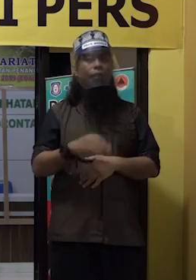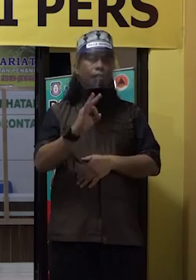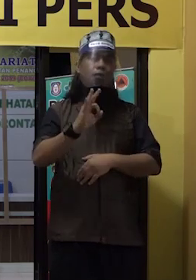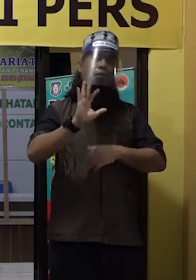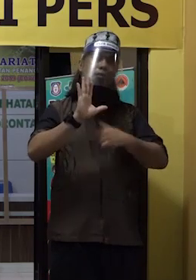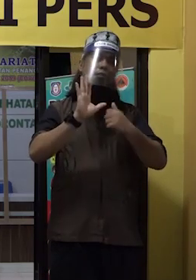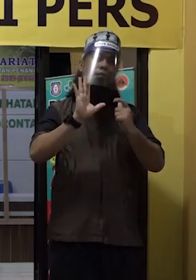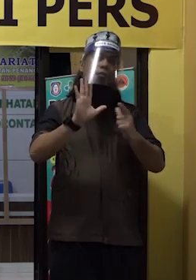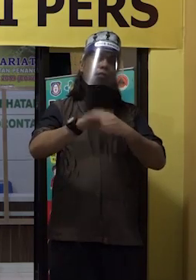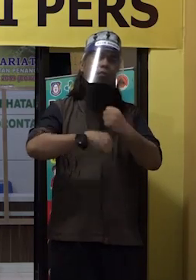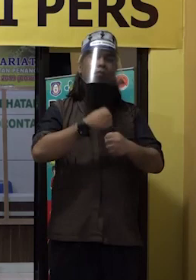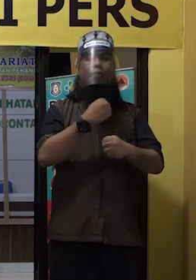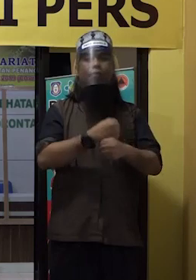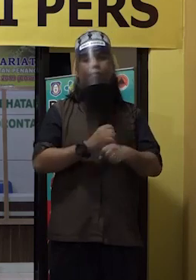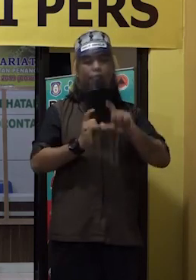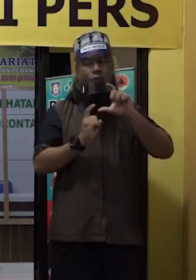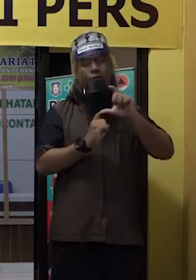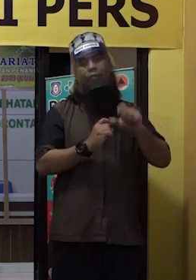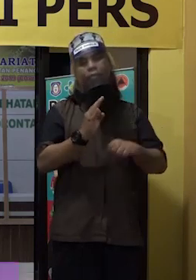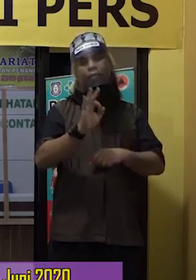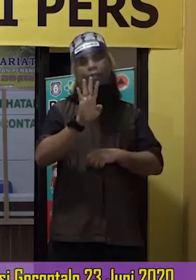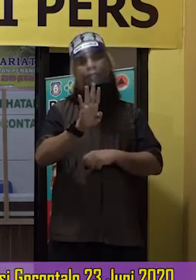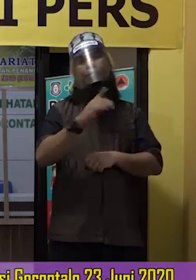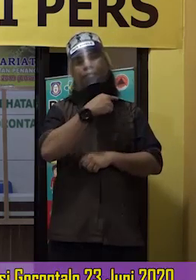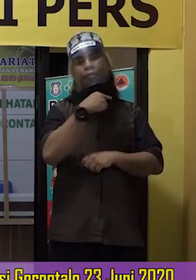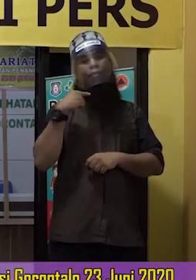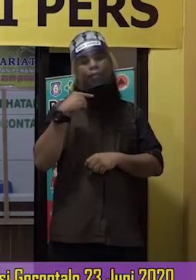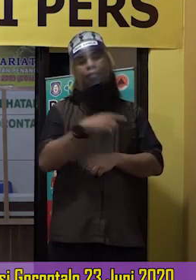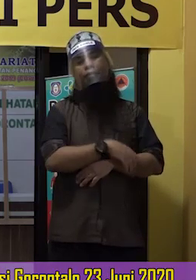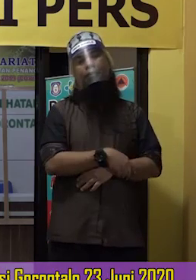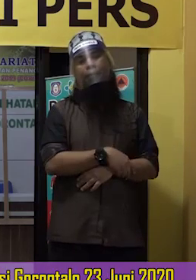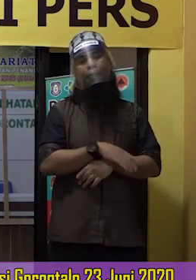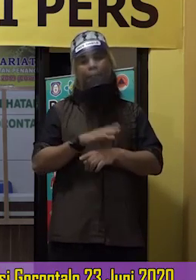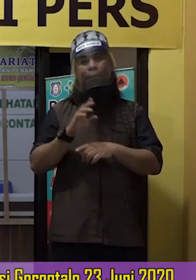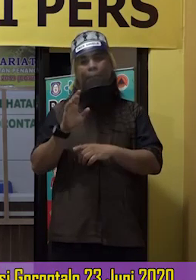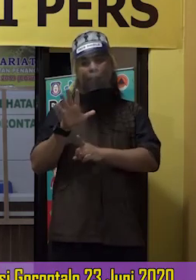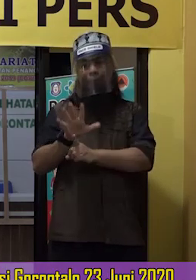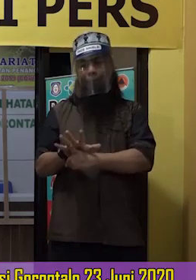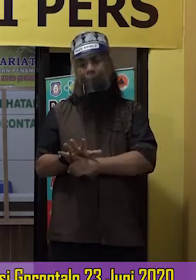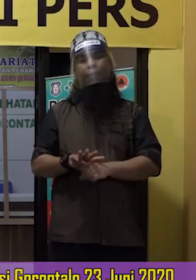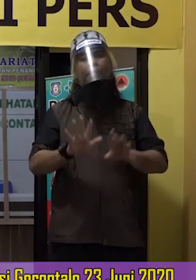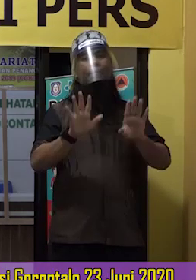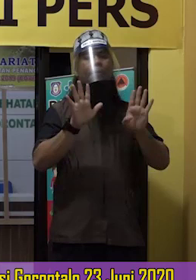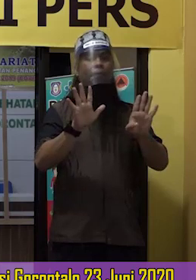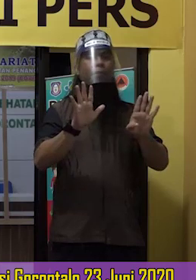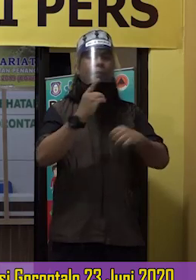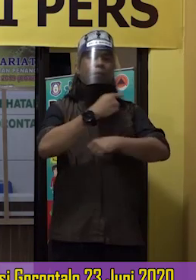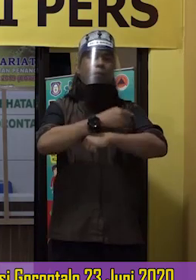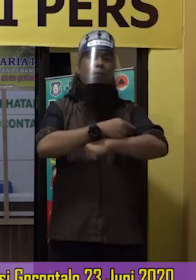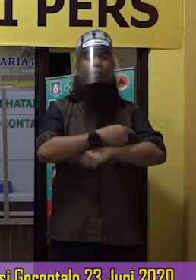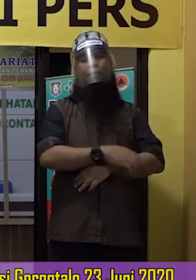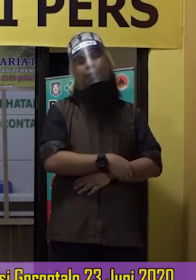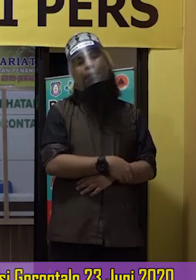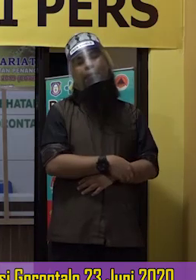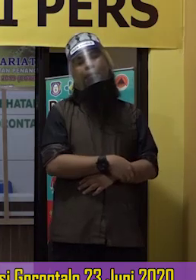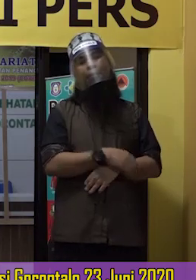tahun. Hasil swab yang kedua dan ketiga PCR-nya negatif, dirawat selama 9 hari.